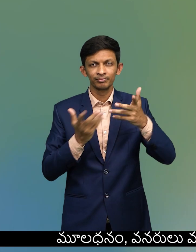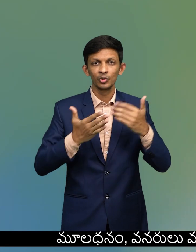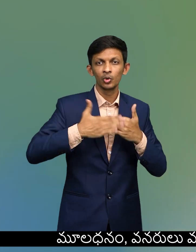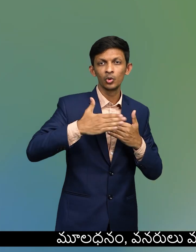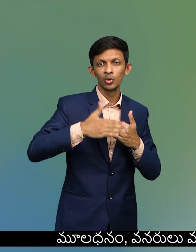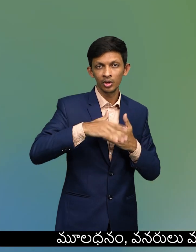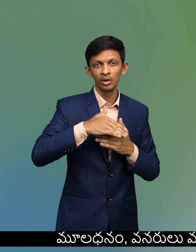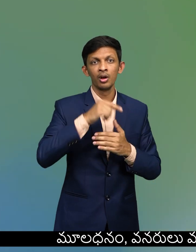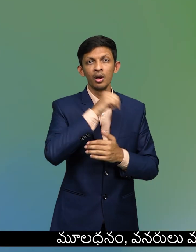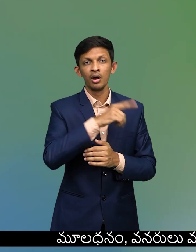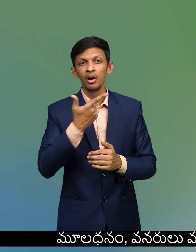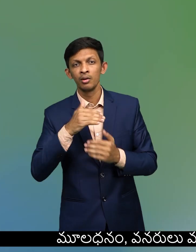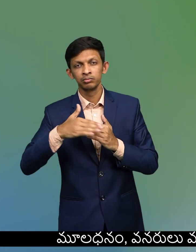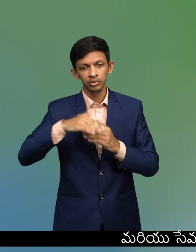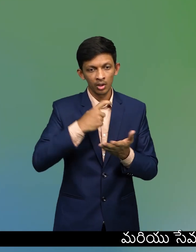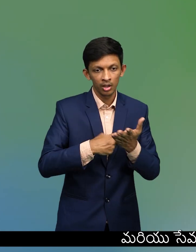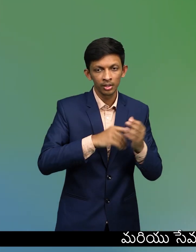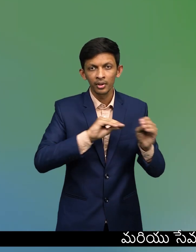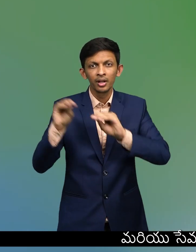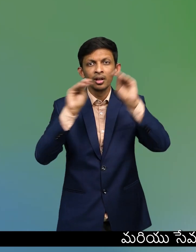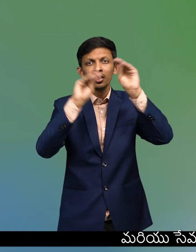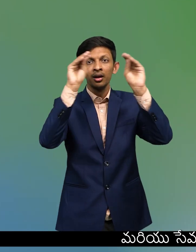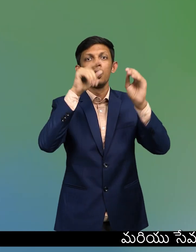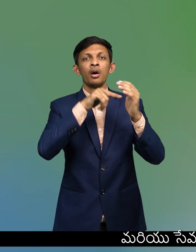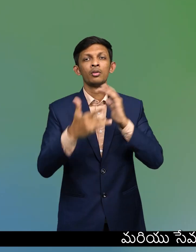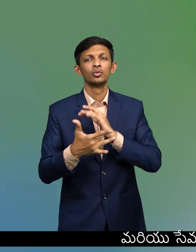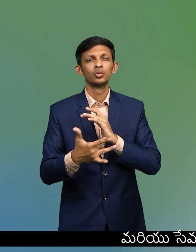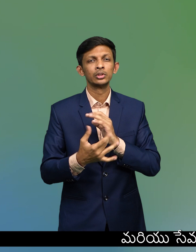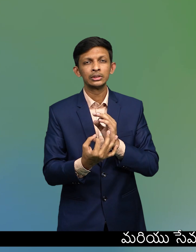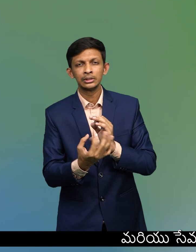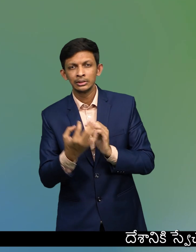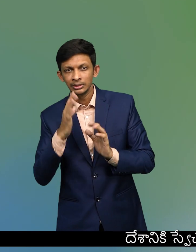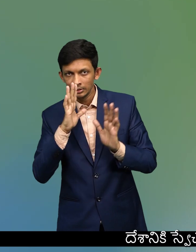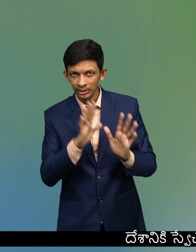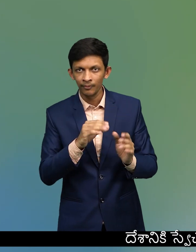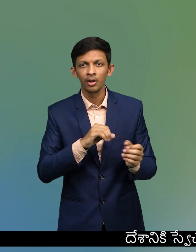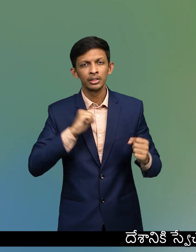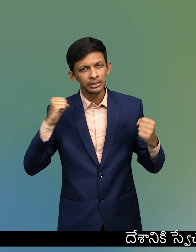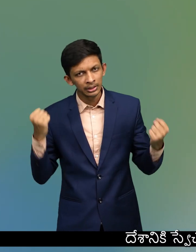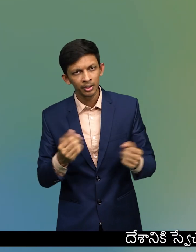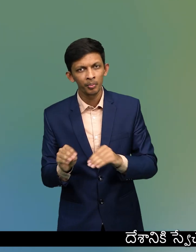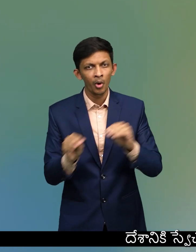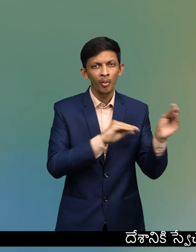పాటు వస్తువులు మరియు సేవలు ఒక దేశం నుండి మరొక దేశానికి స్వేచ్ఛగా